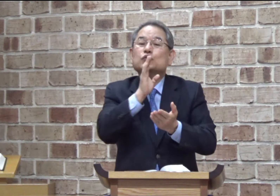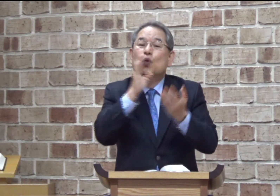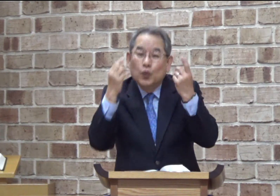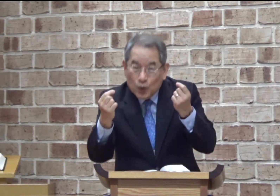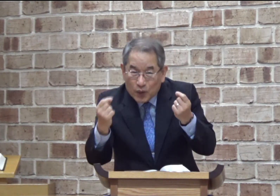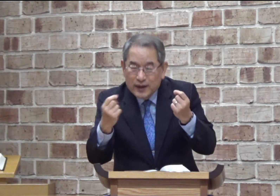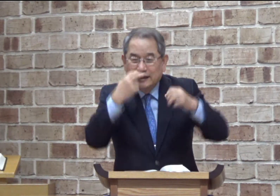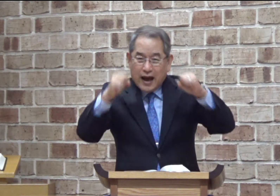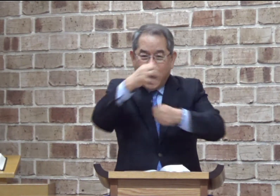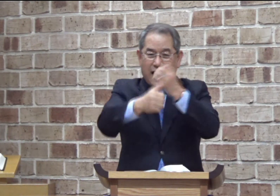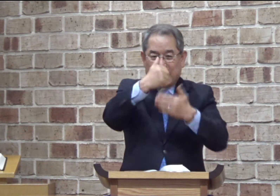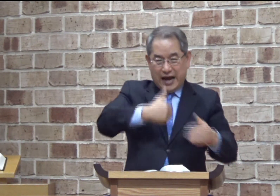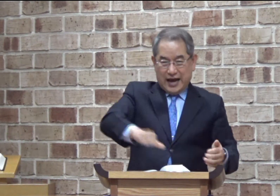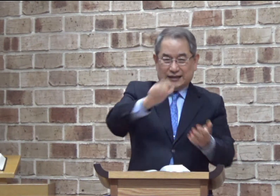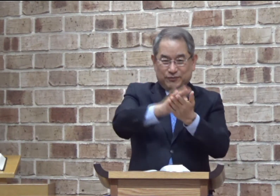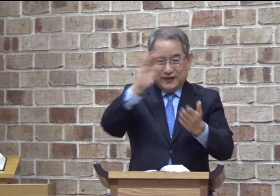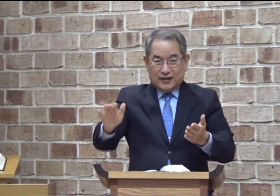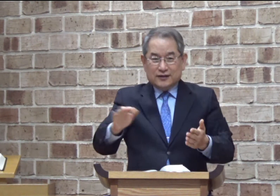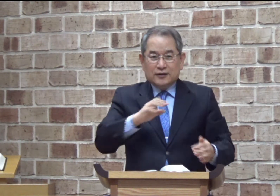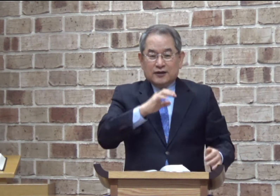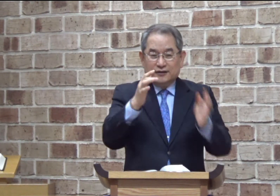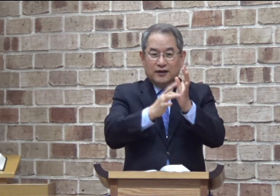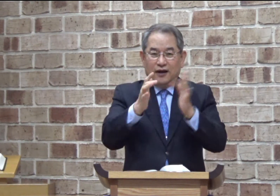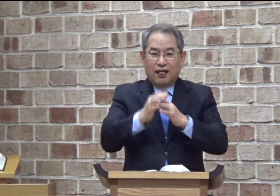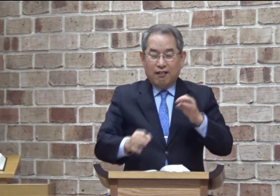아들입니다. 예수님께서